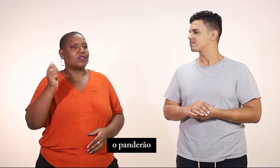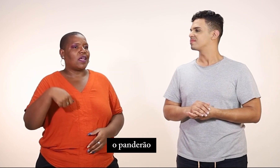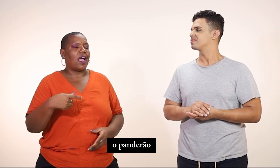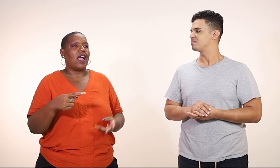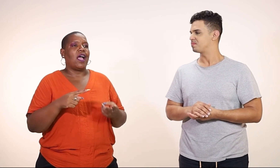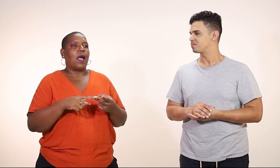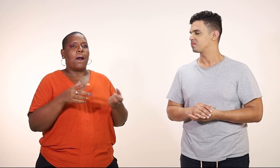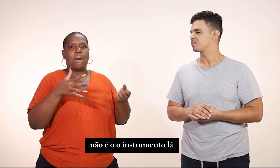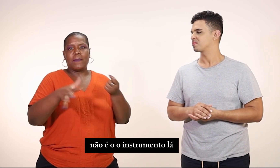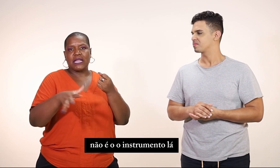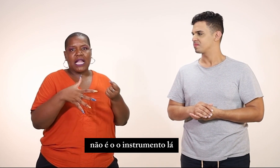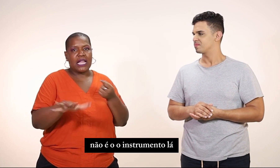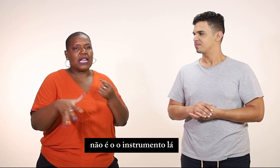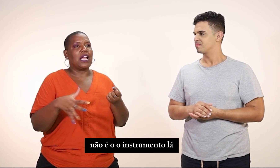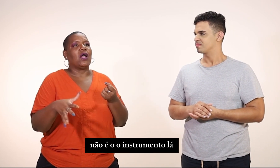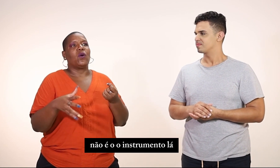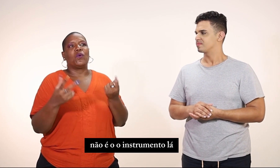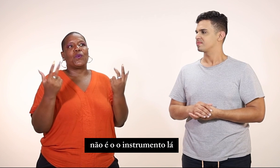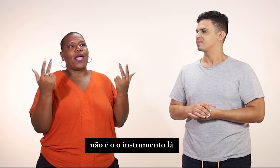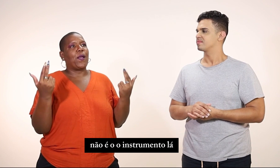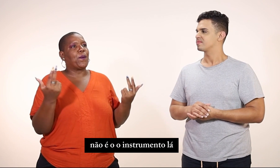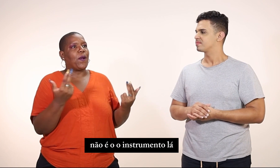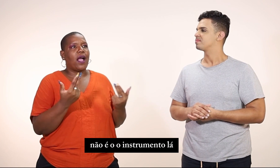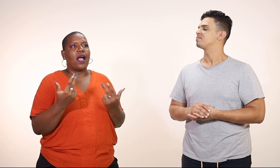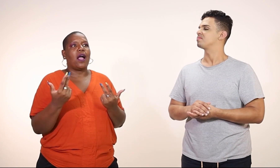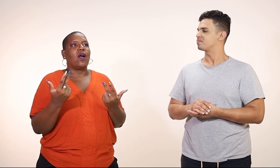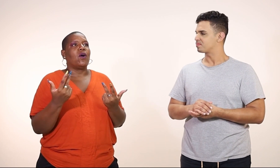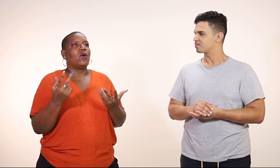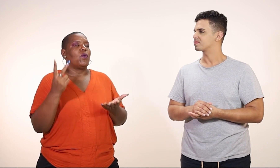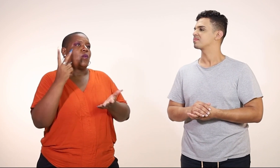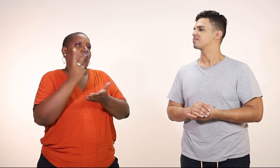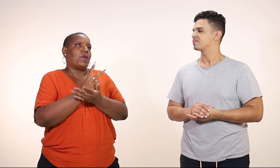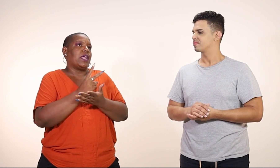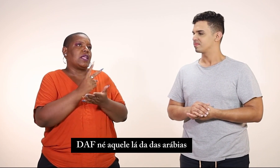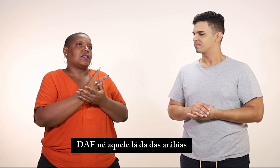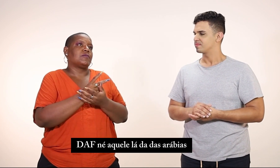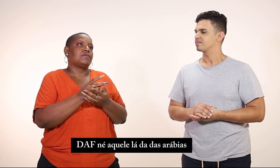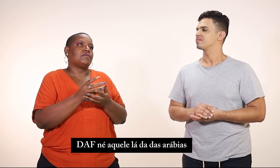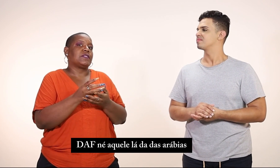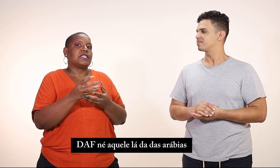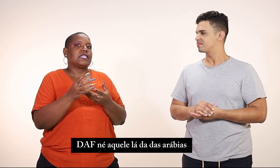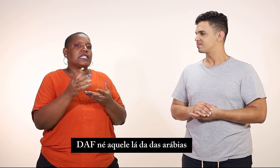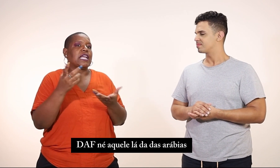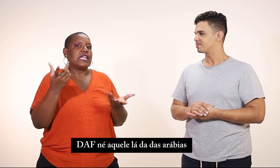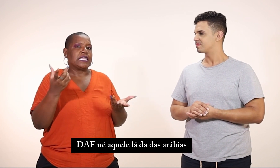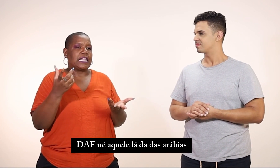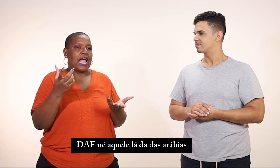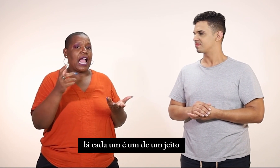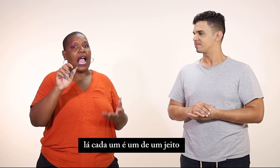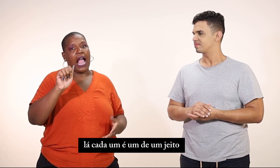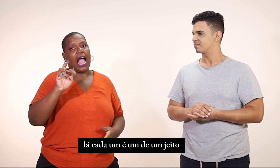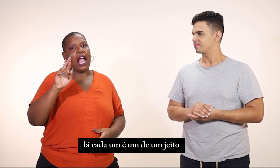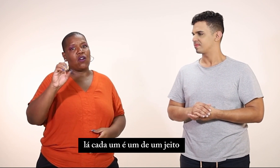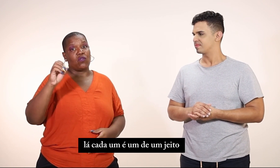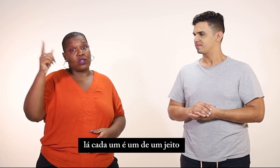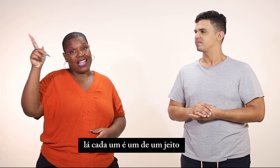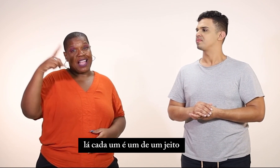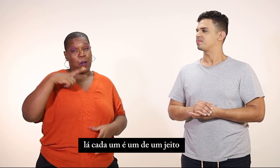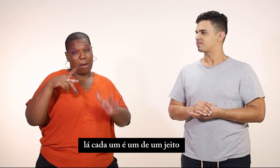pandeirão não é o instrumento lá DAF, né? Aquele lá das Arábias lá. Cada um é de um jeito, cada